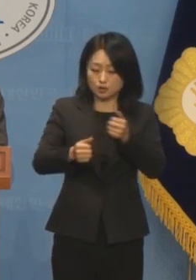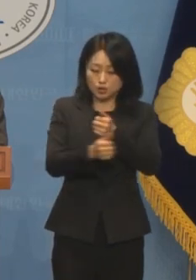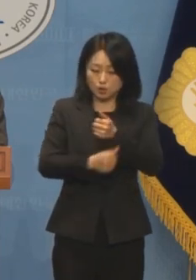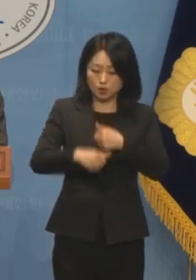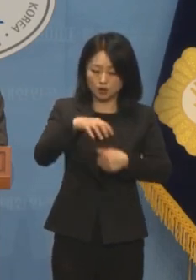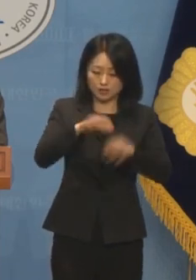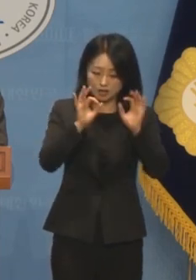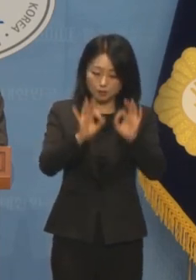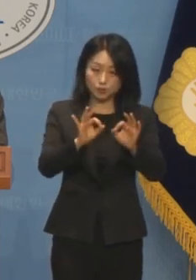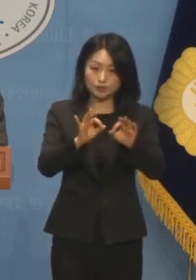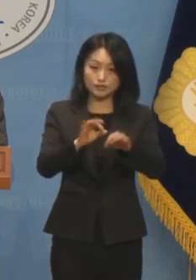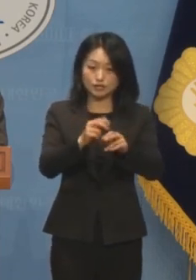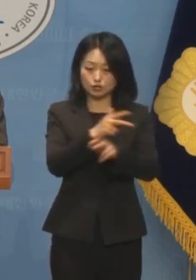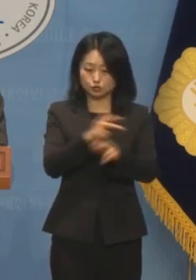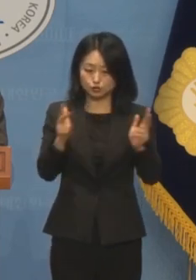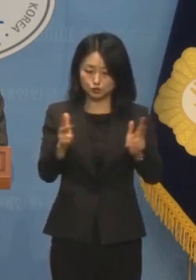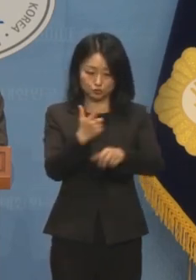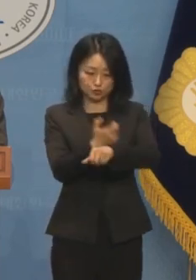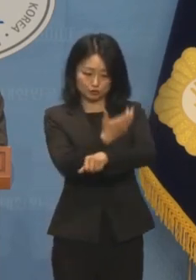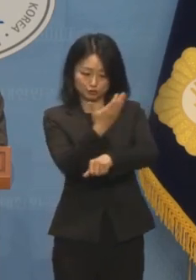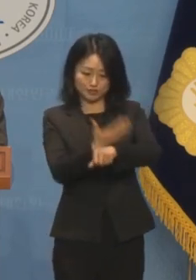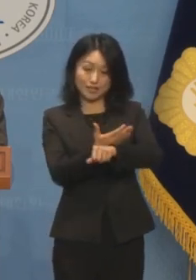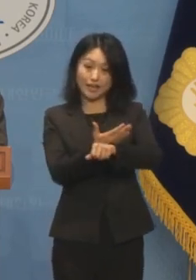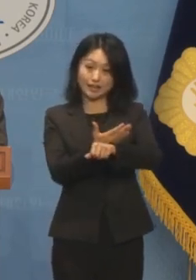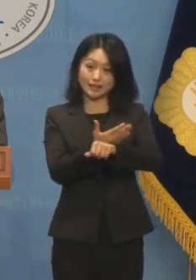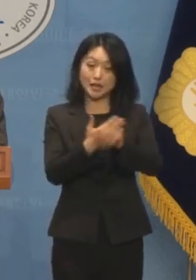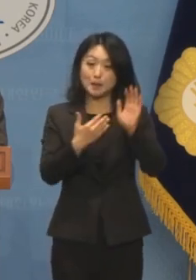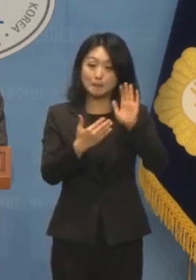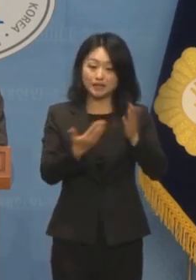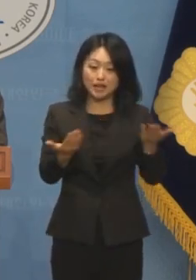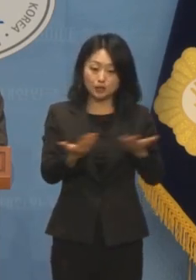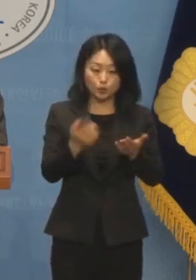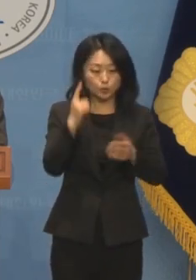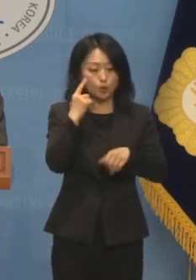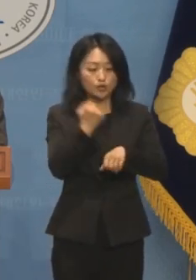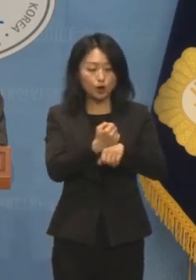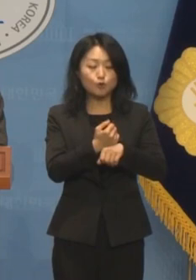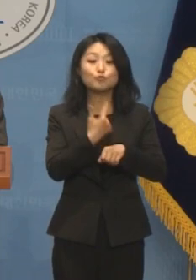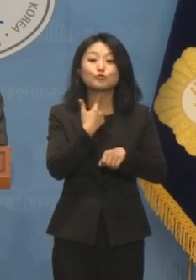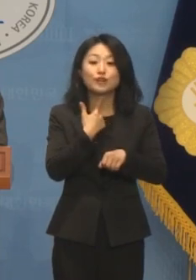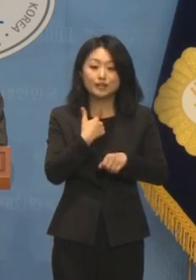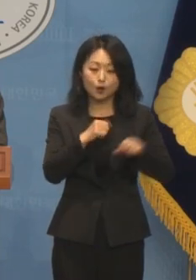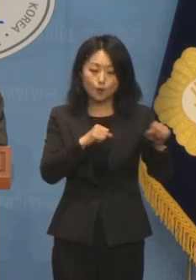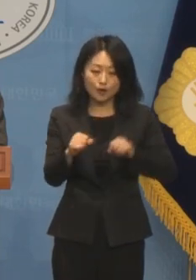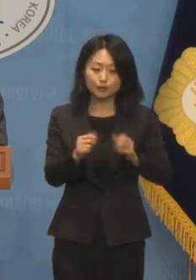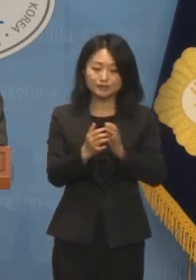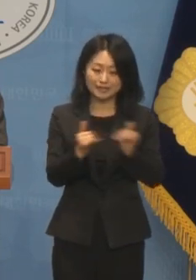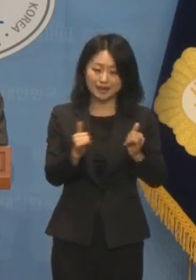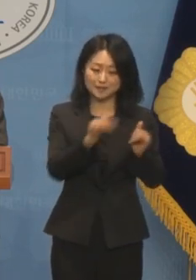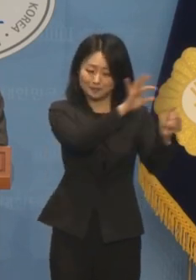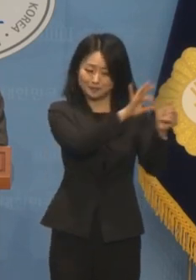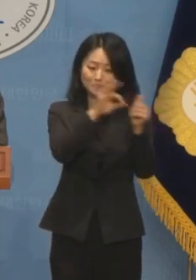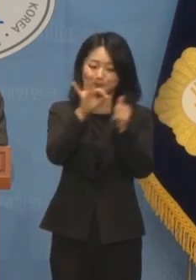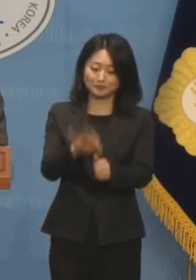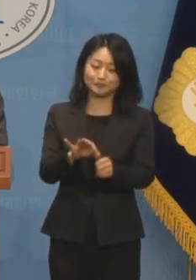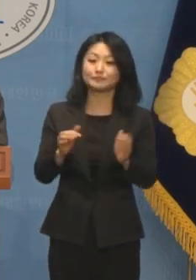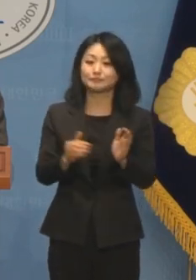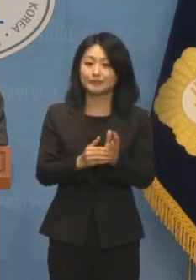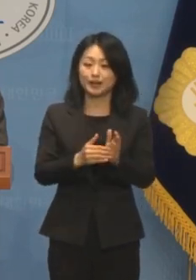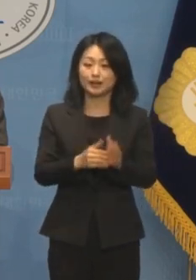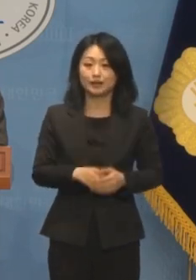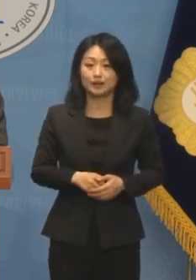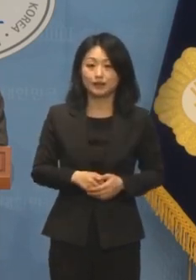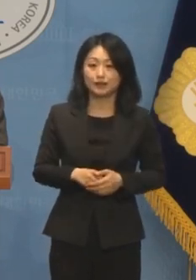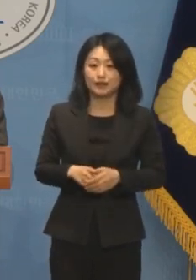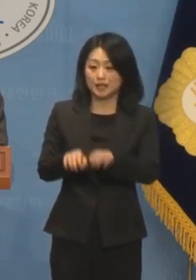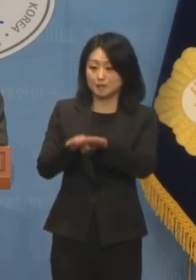주 69시간제로 논란을 일으킨 미래노동시장연구회에서 활동하기도 했습니다. 파업시